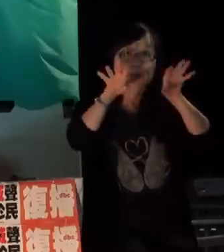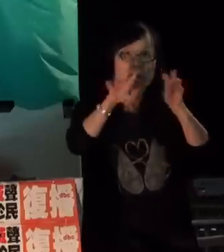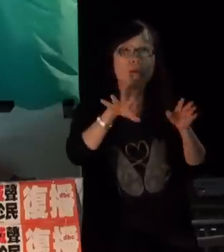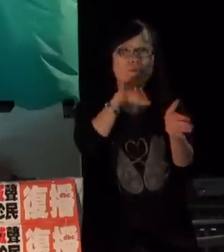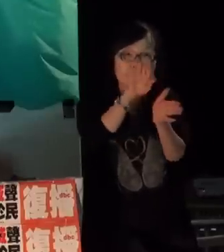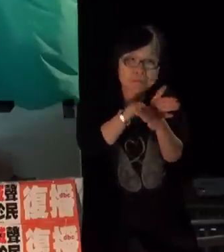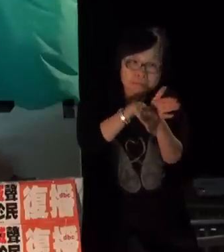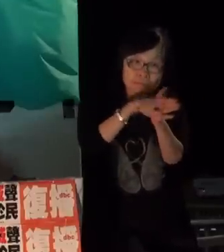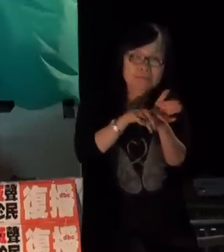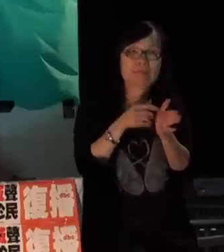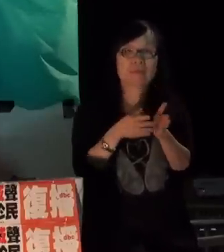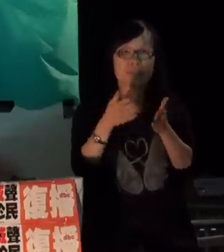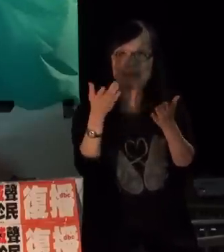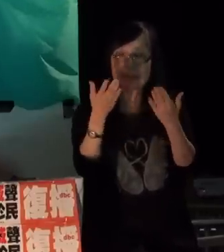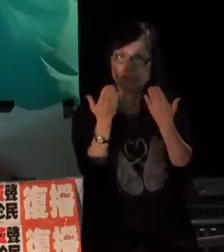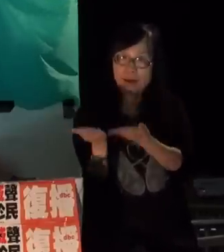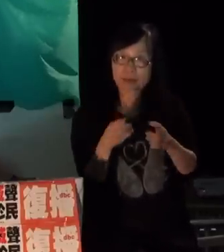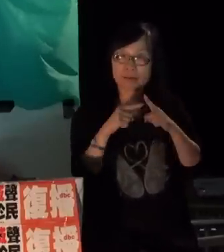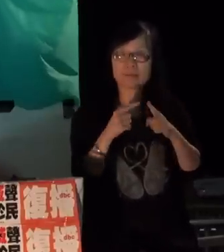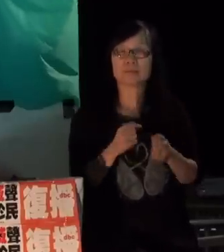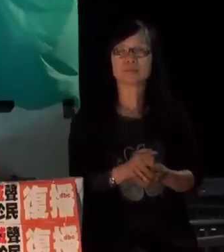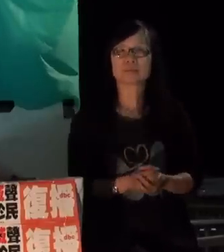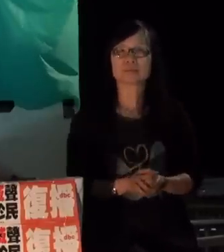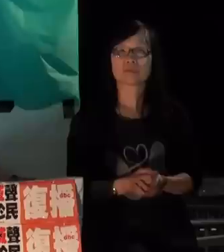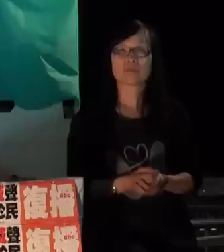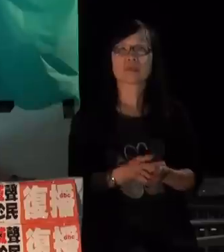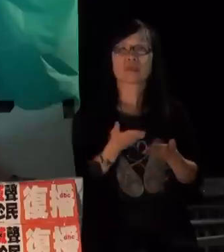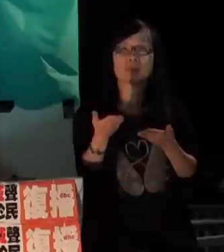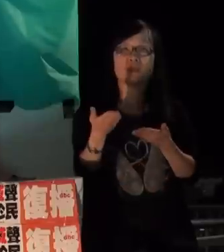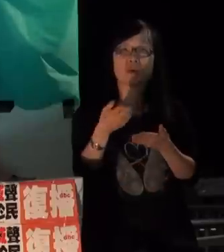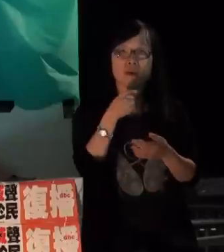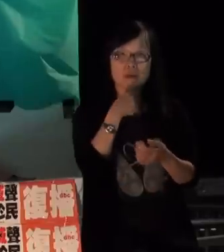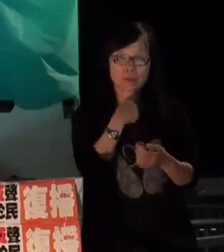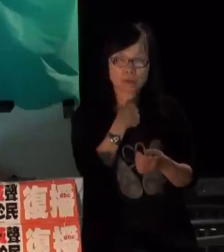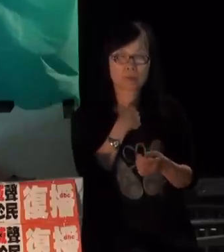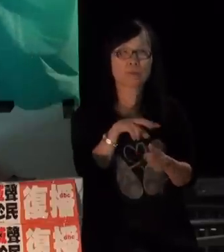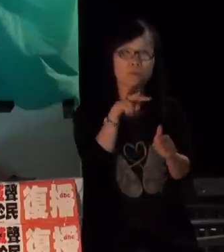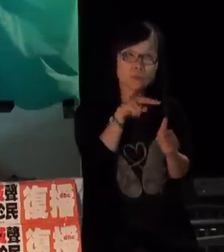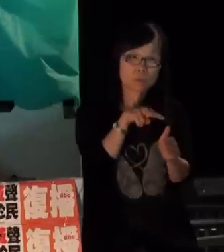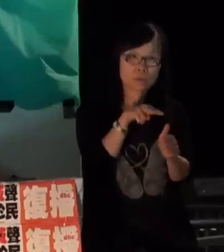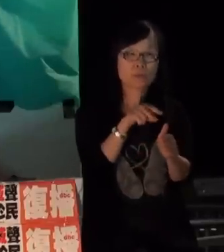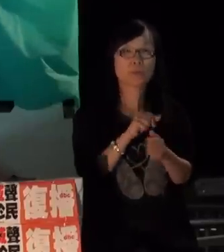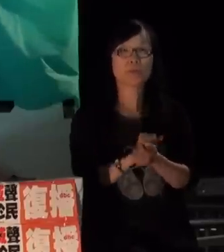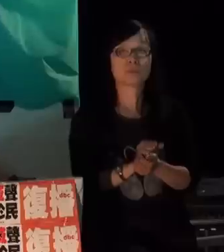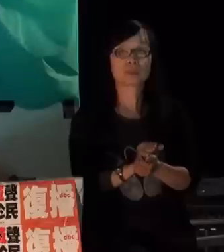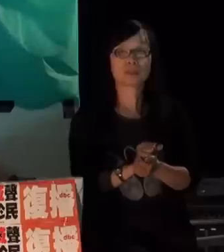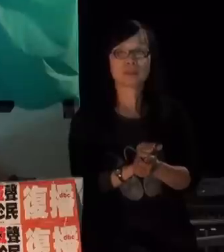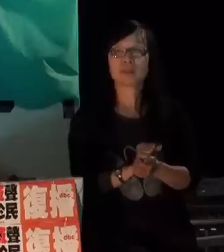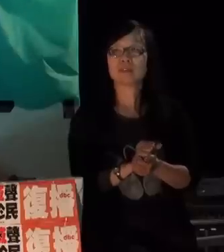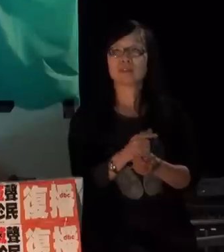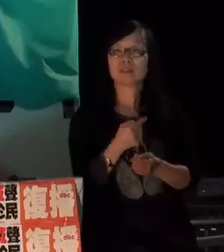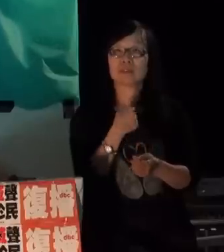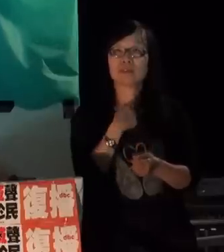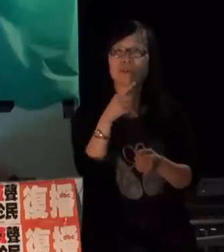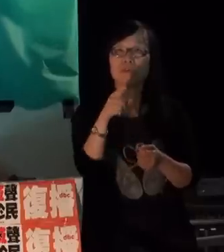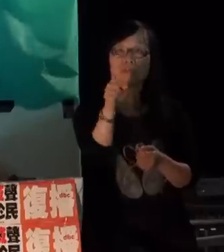客户去接受一些原本應該受到規管的職或者職業醫生一定是的，那